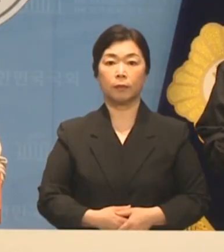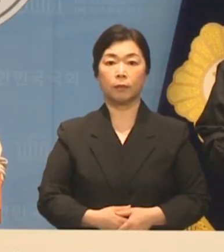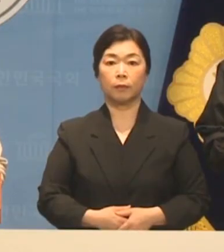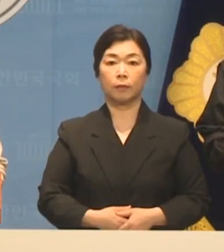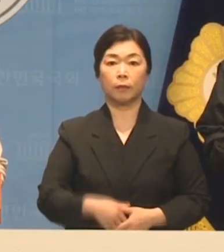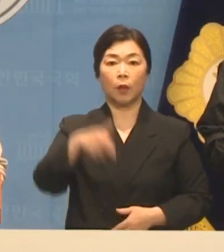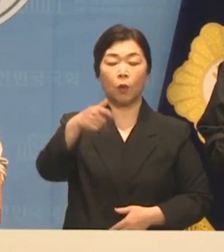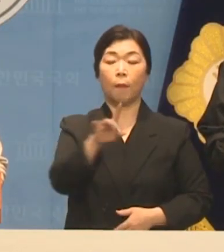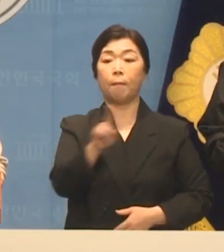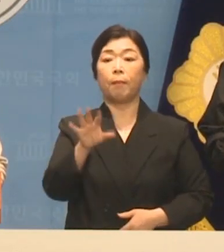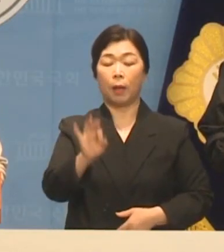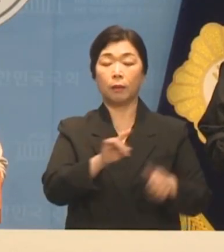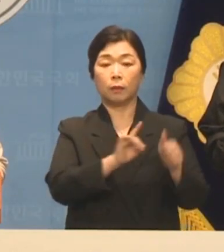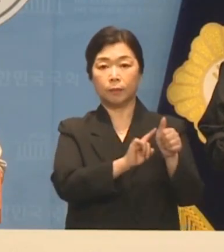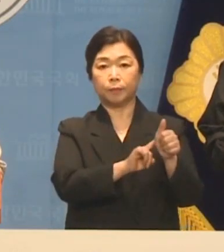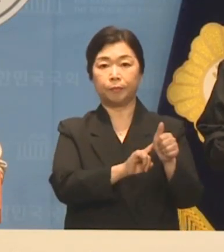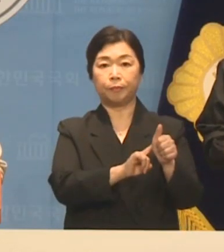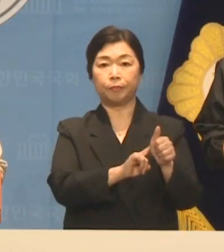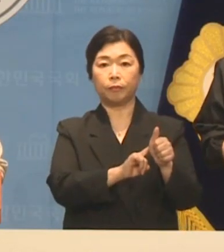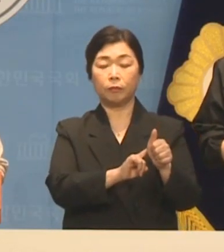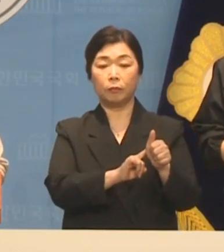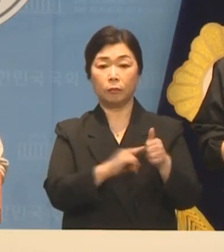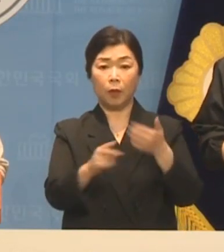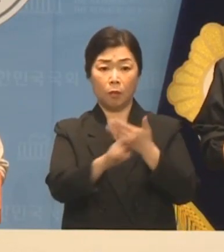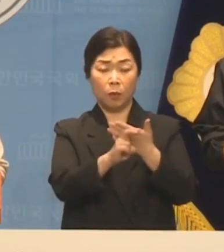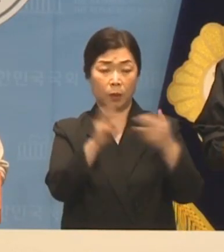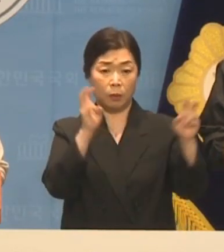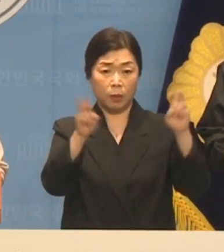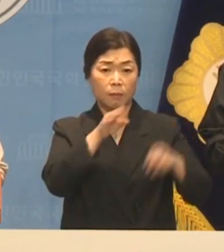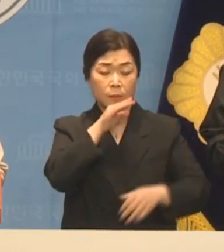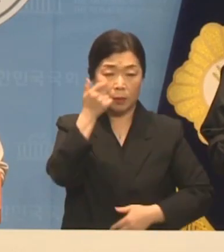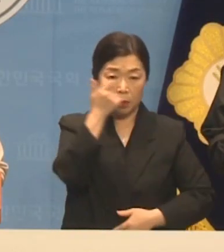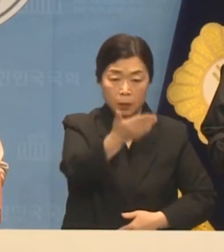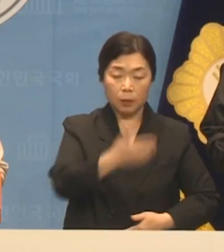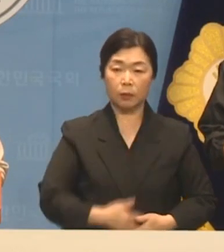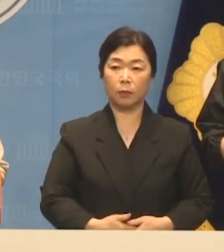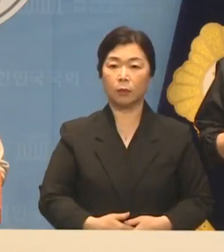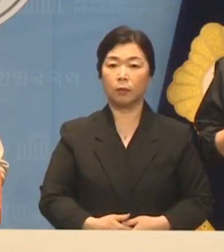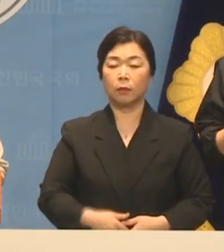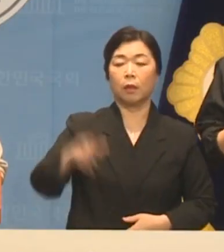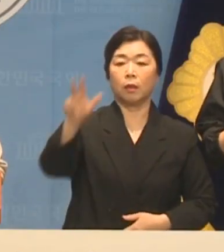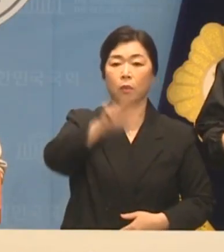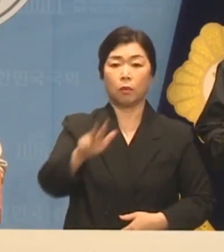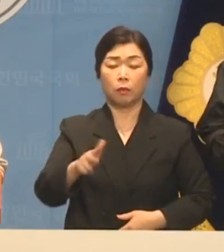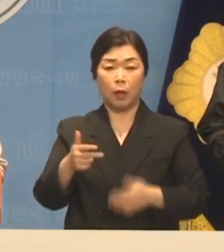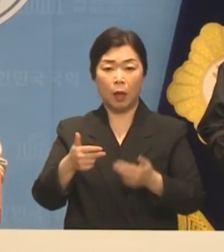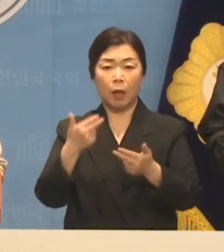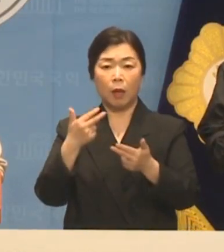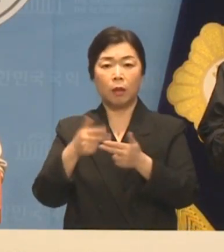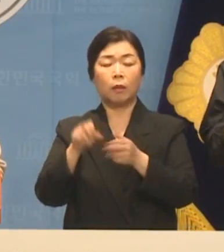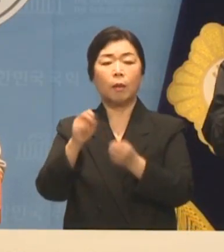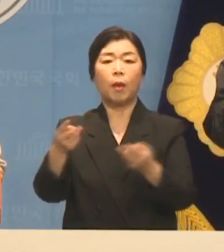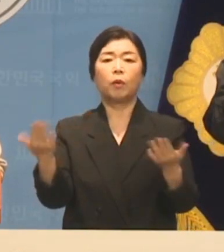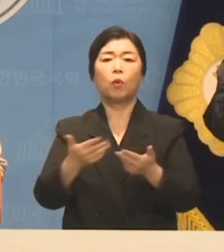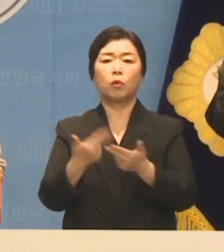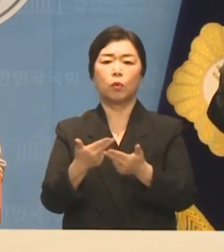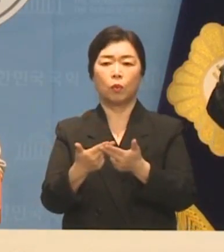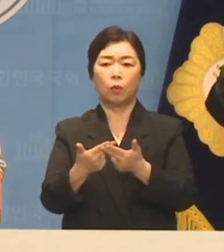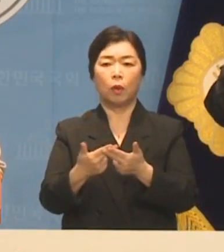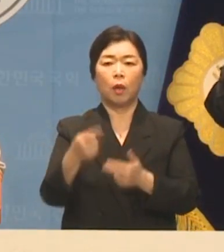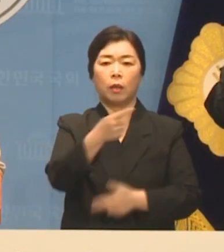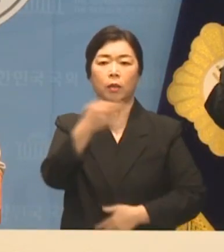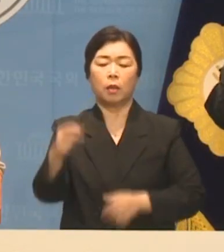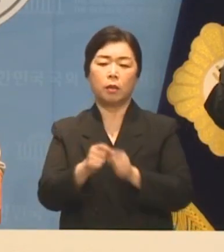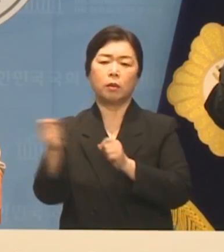쿠팡 여전히 불법 기업입니까? 전국 택배노조 일산지의 PJ분해는 4년째 큰